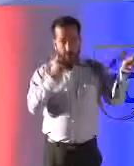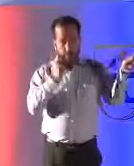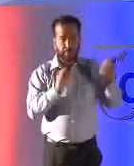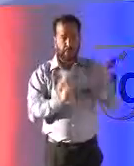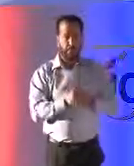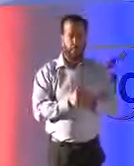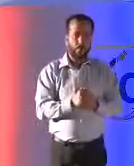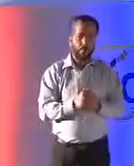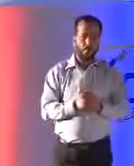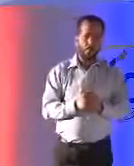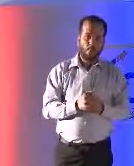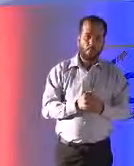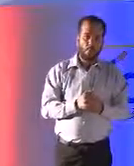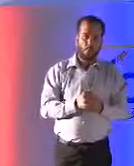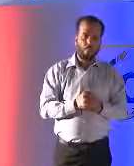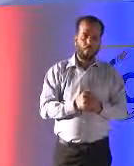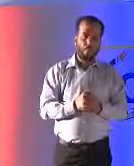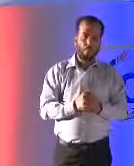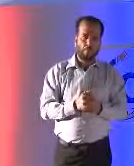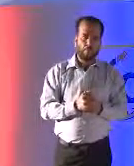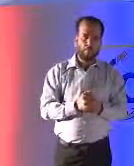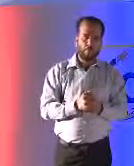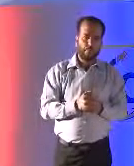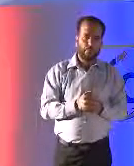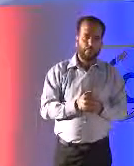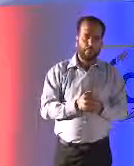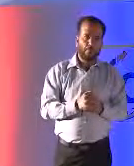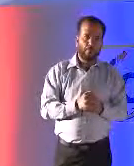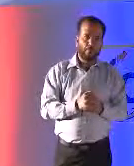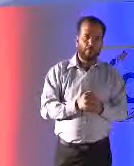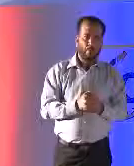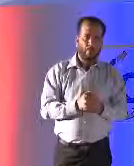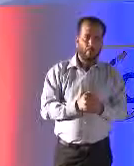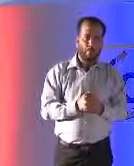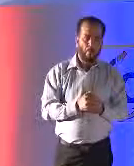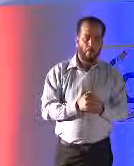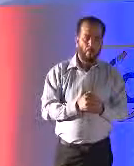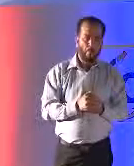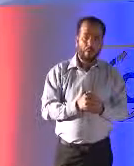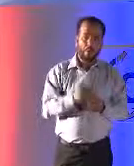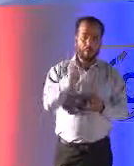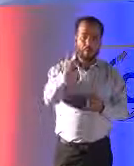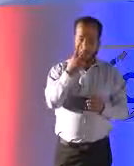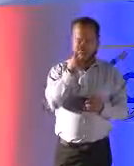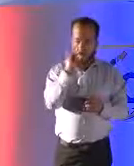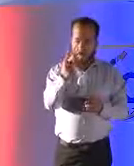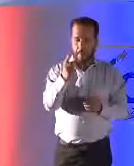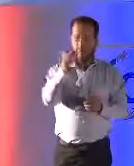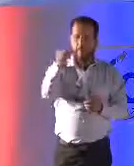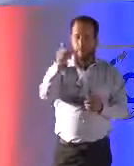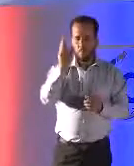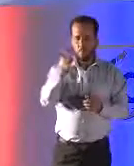much change was returned to you if you take a taxi or go to a grocery store? إذا كنت كفيف كيف